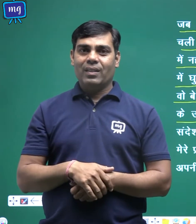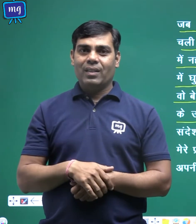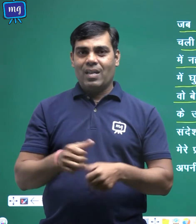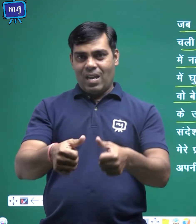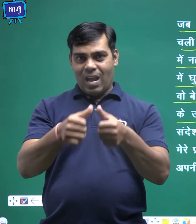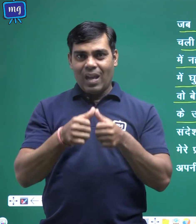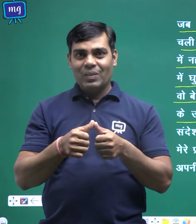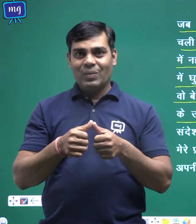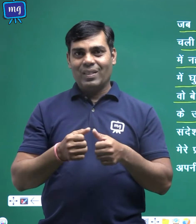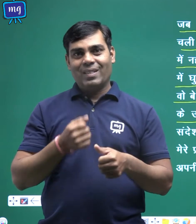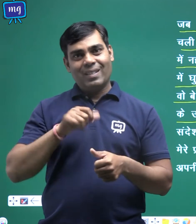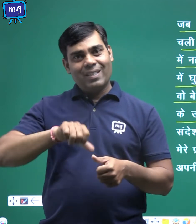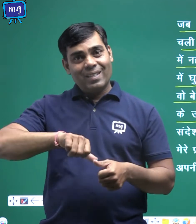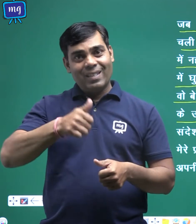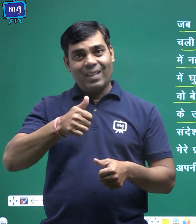उत्तर दे दिए।